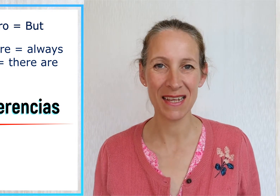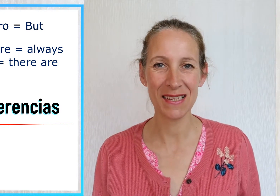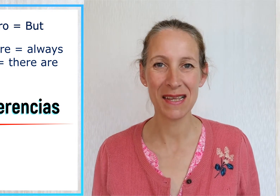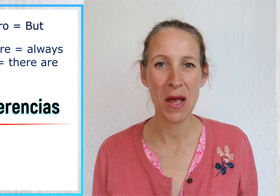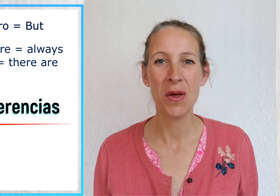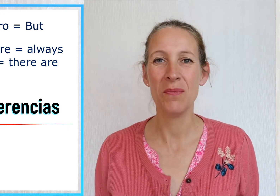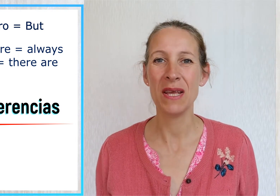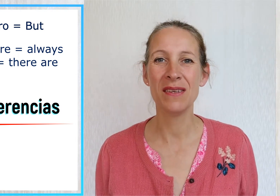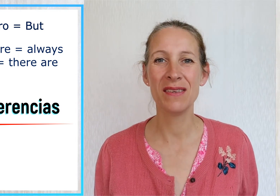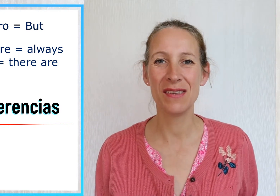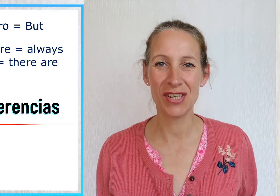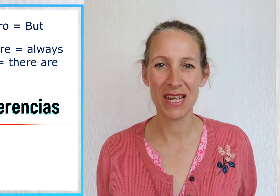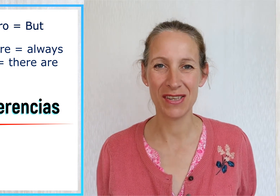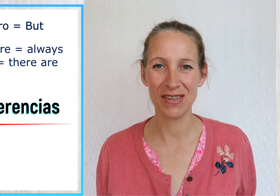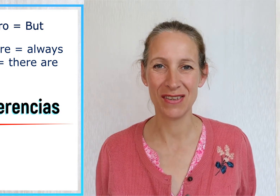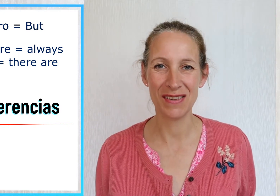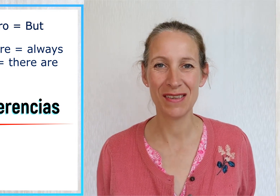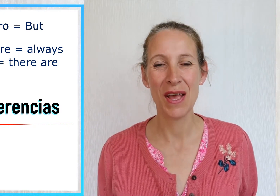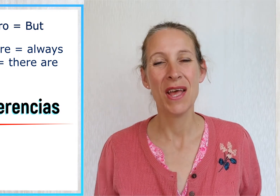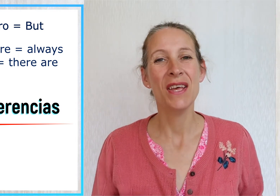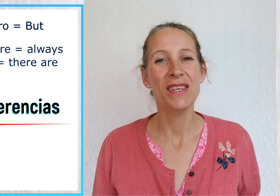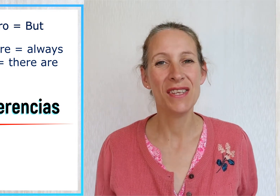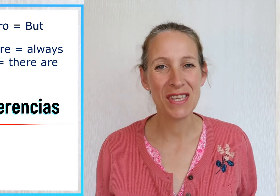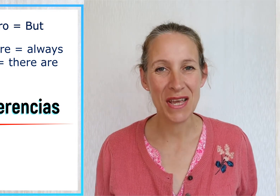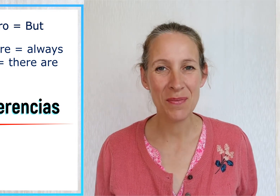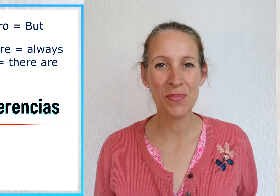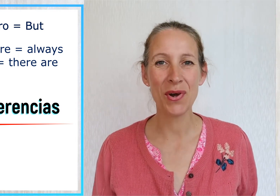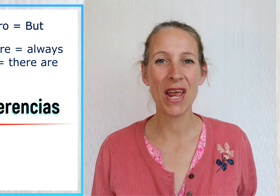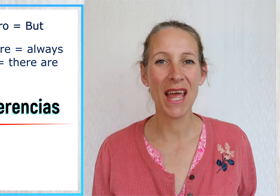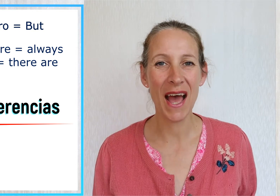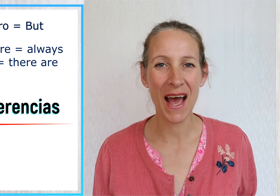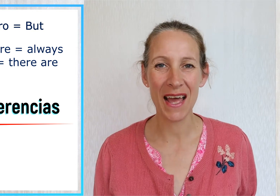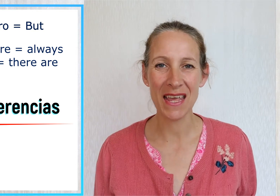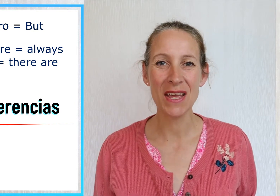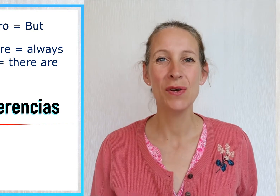Sugerencias means suggestions. Siempre hay